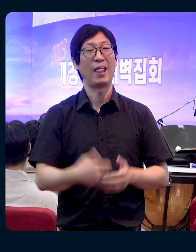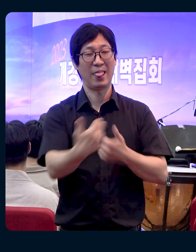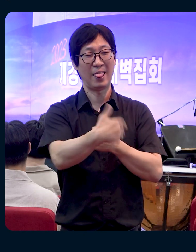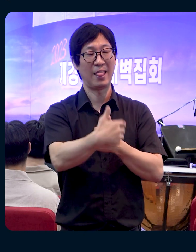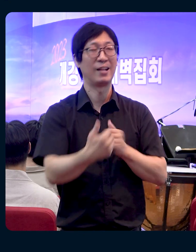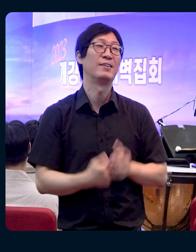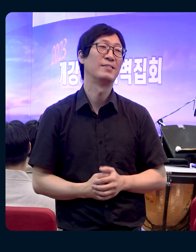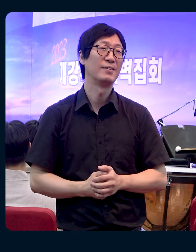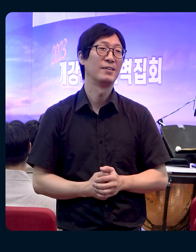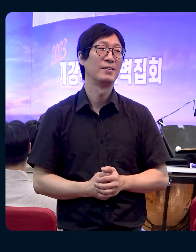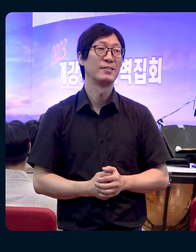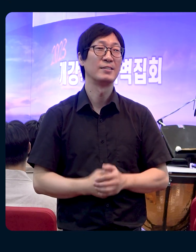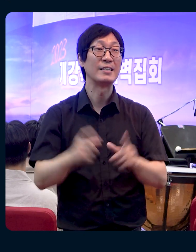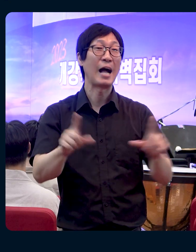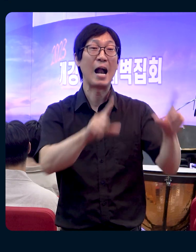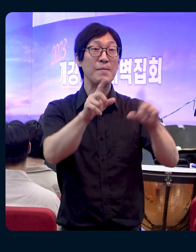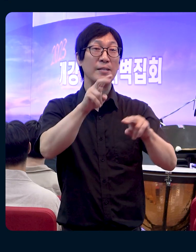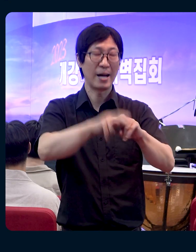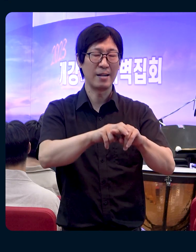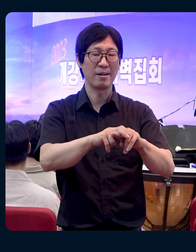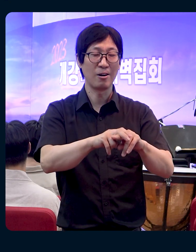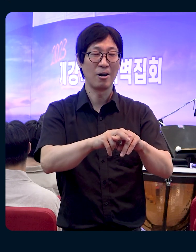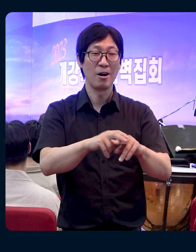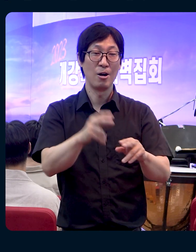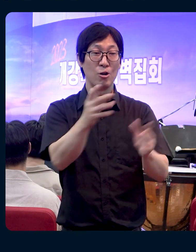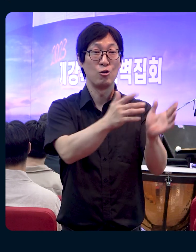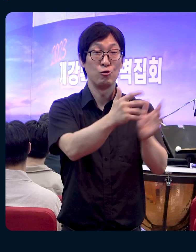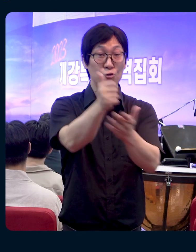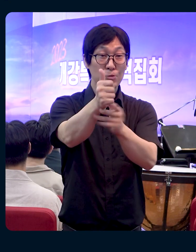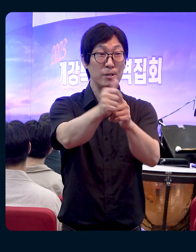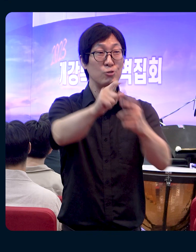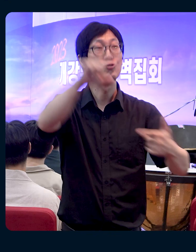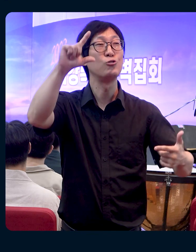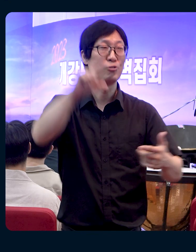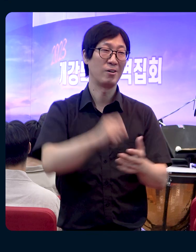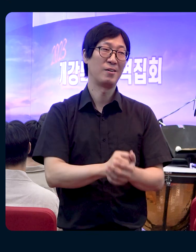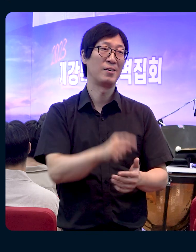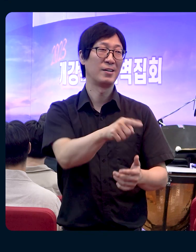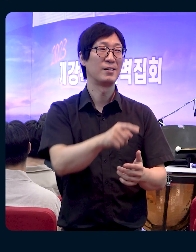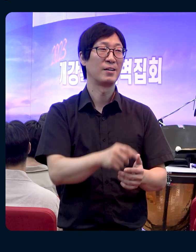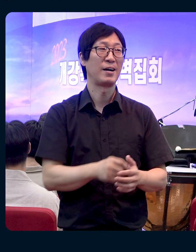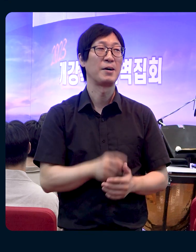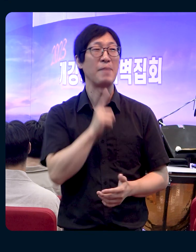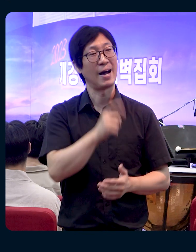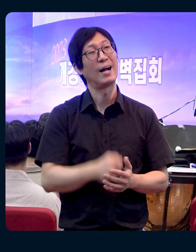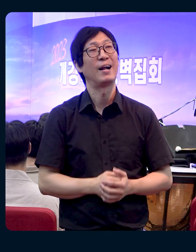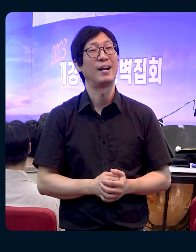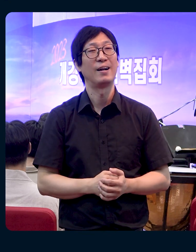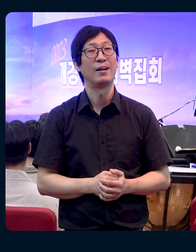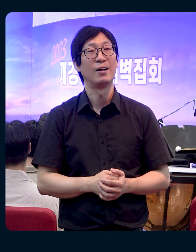여러분, 생업 현장에서 우리가 정말 피해야 될 건 뭐냐? 주님 앞세우고 이용하면 안 돼요.